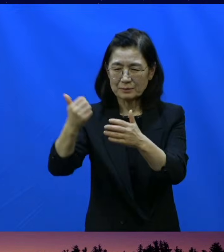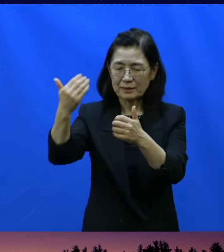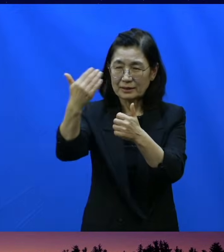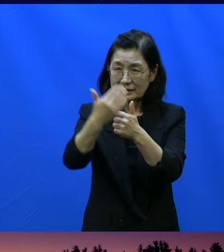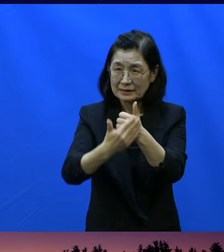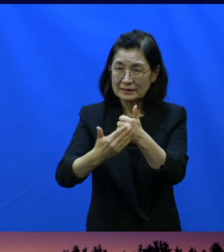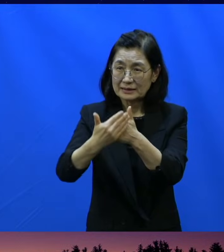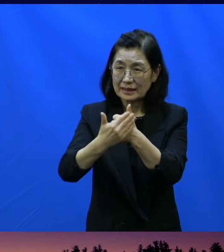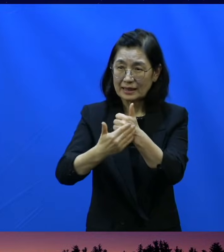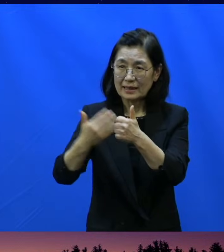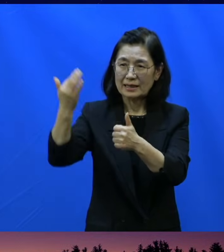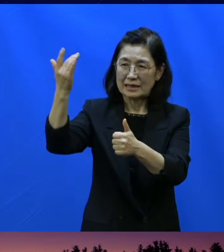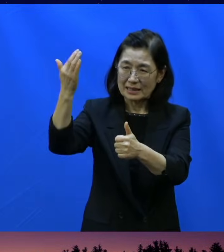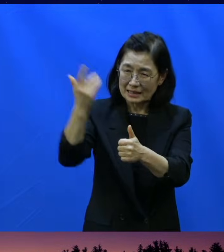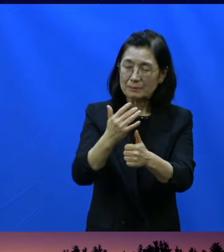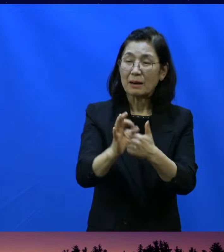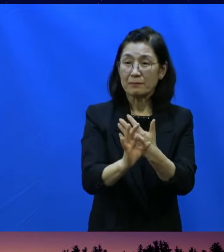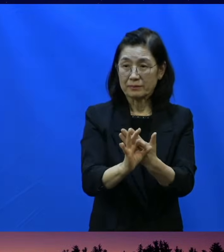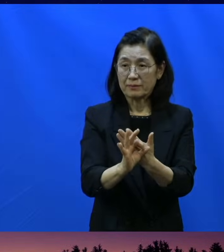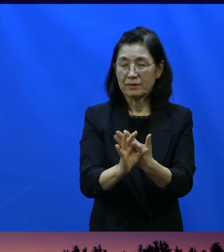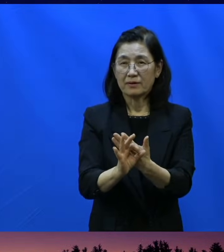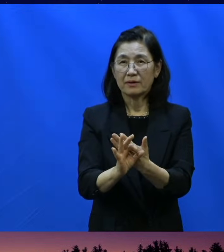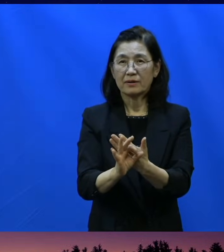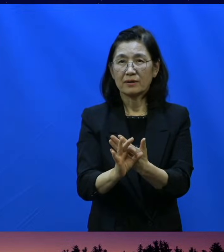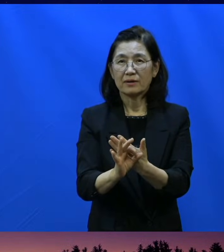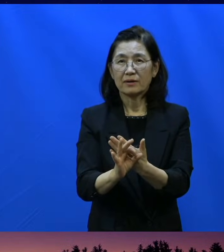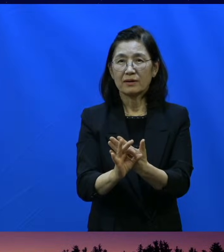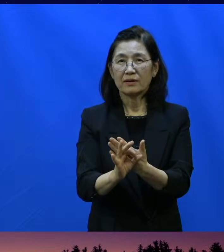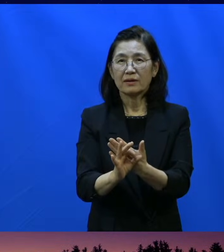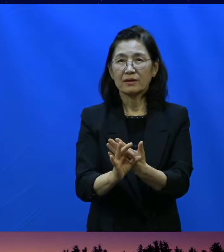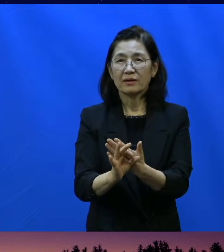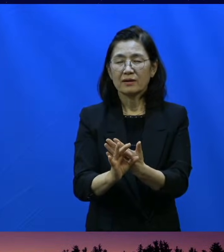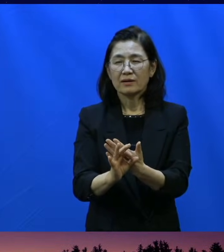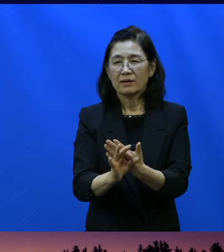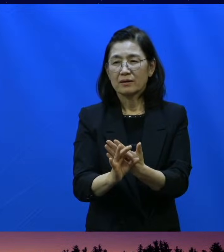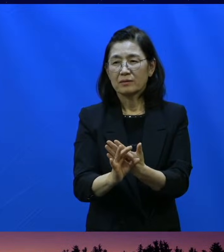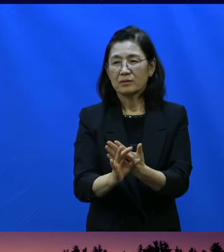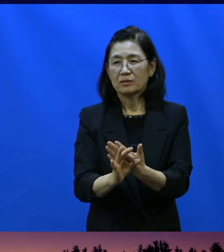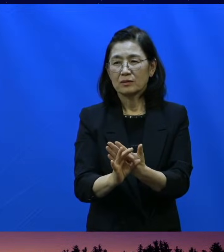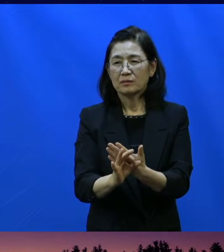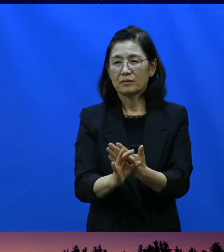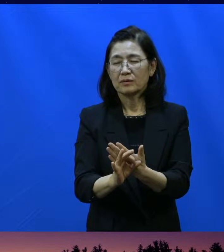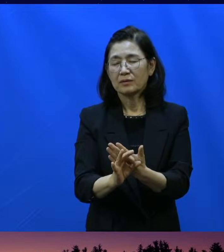은혜가 임하면 말도 안 되는 일이 일어나는 거예요.